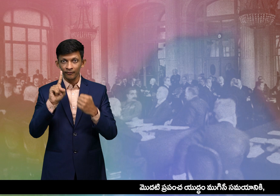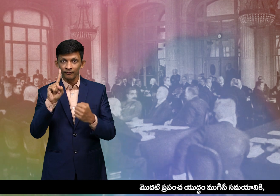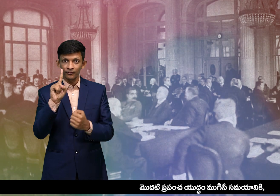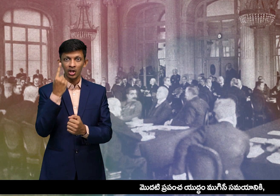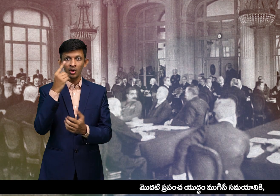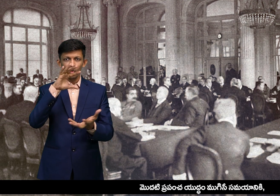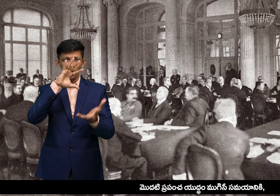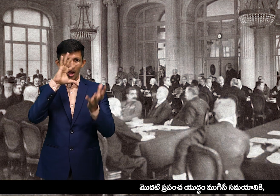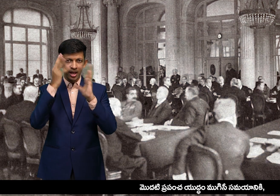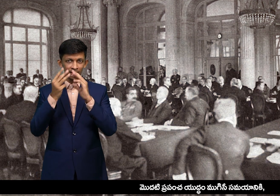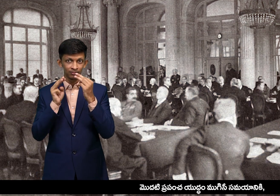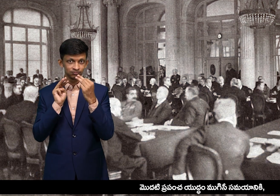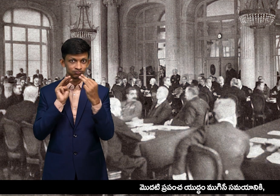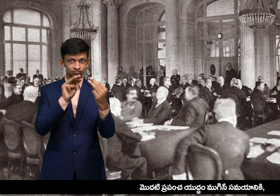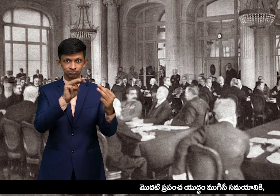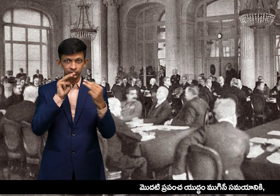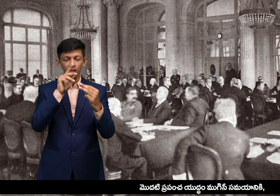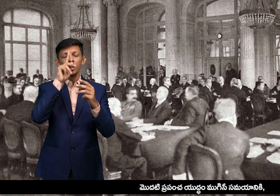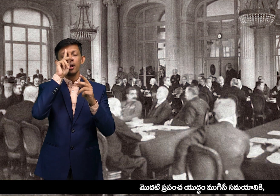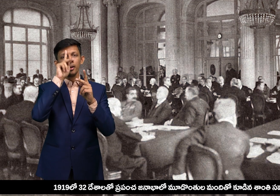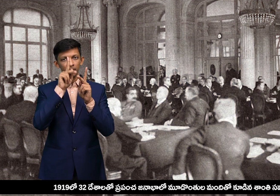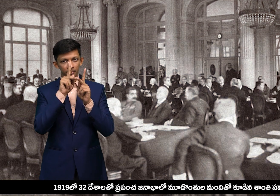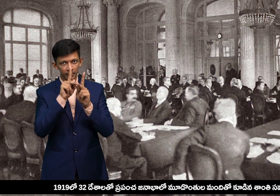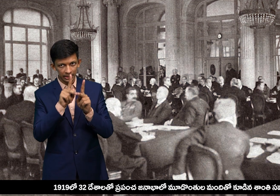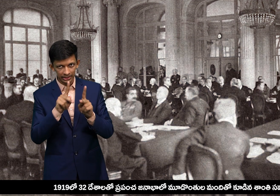మొదటి ప్రపంచ యుద్ధం ముగిసే సమయానికి